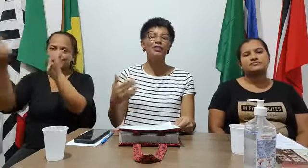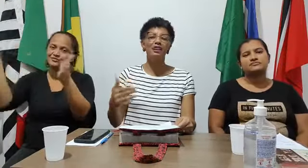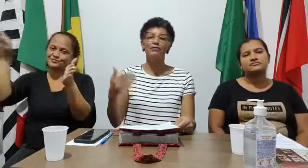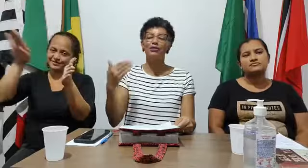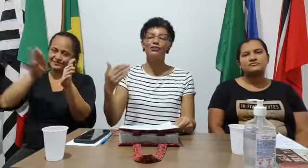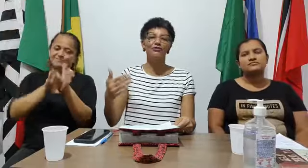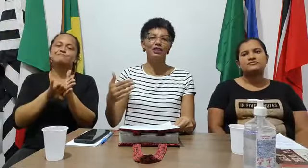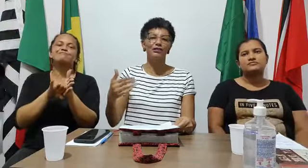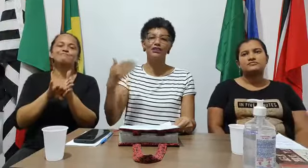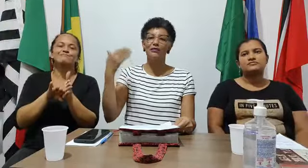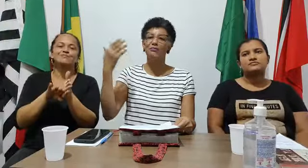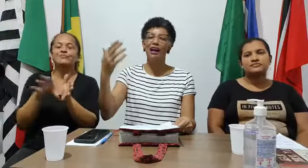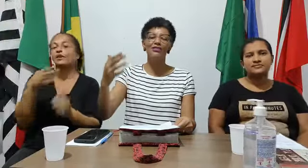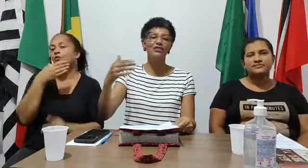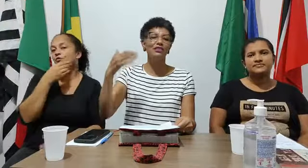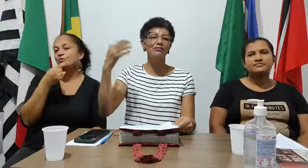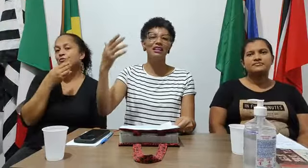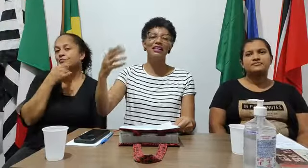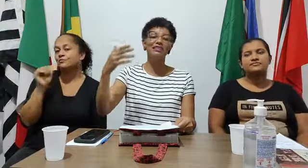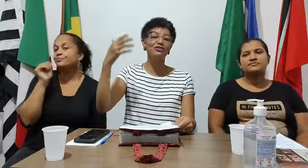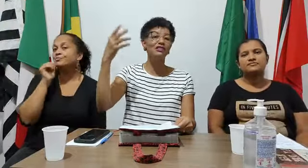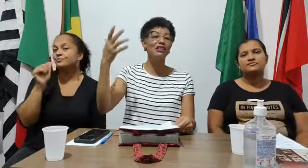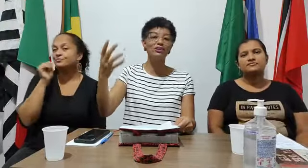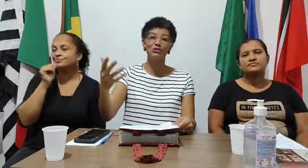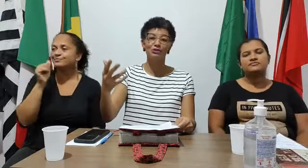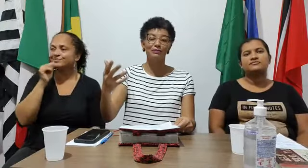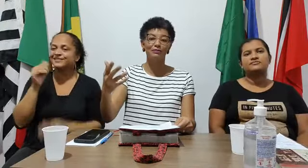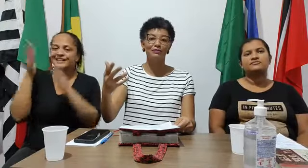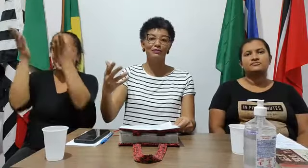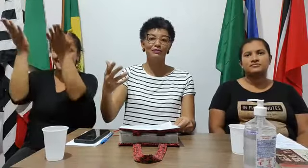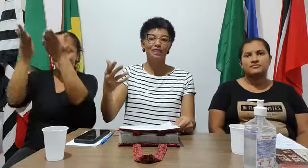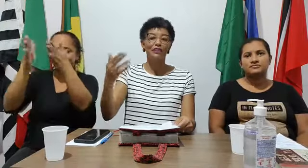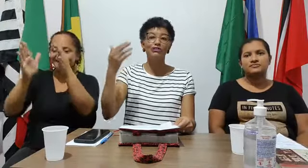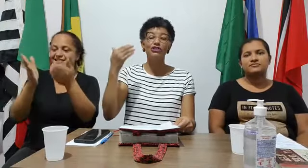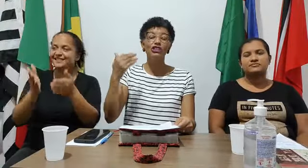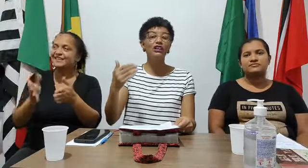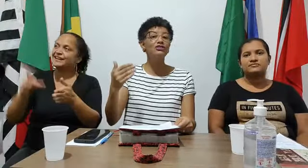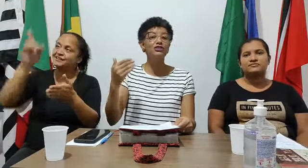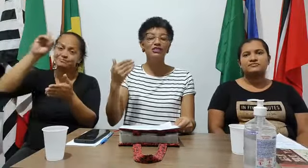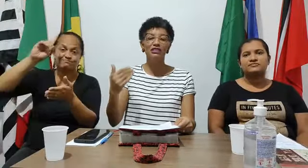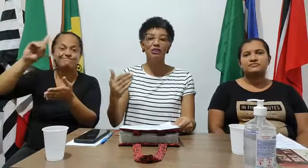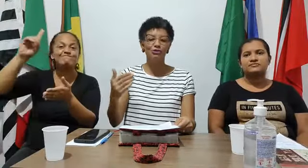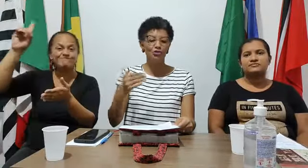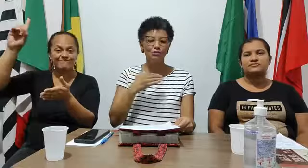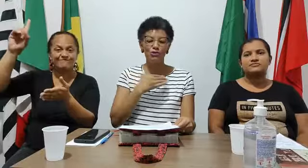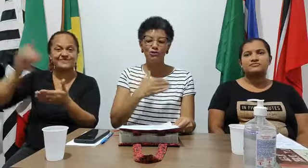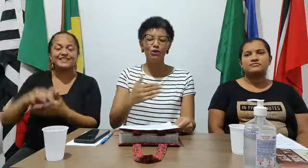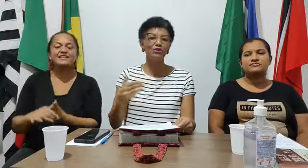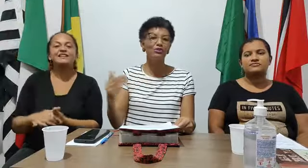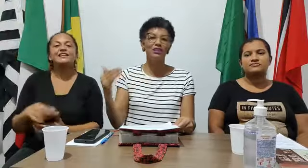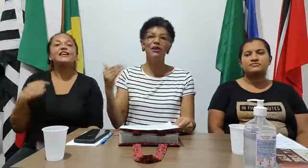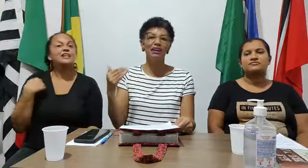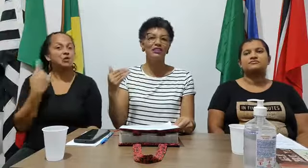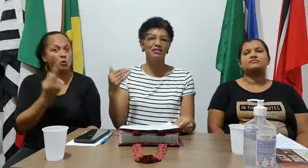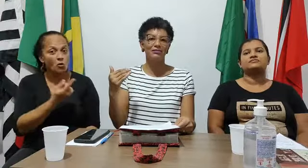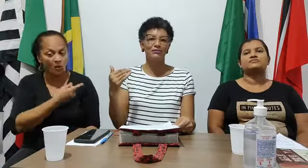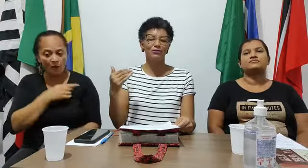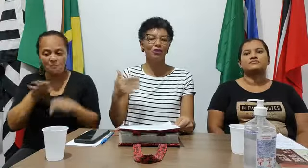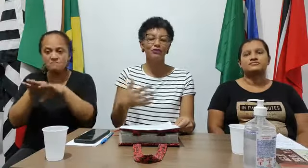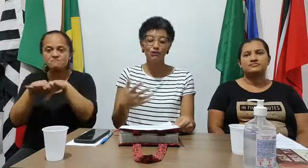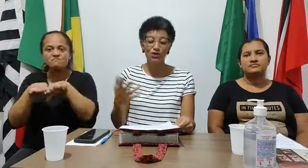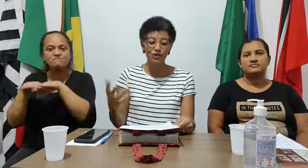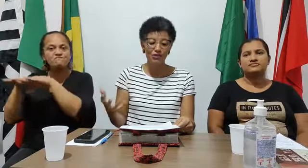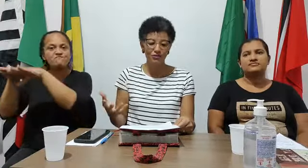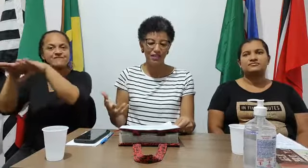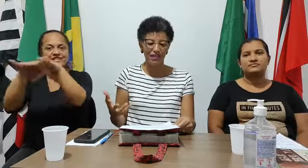Homem e mulher foram feitos à imagem e semelhança de Deus. Então, diante de Deus, somos todos iguais,